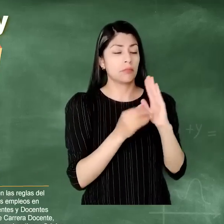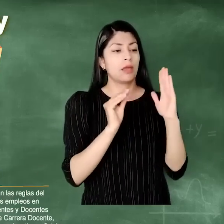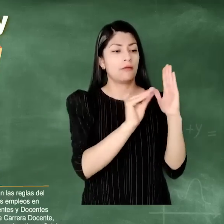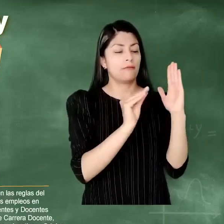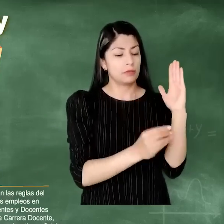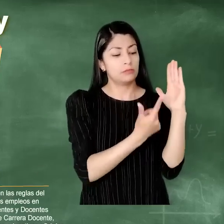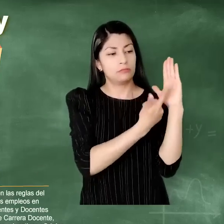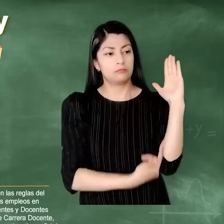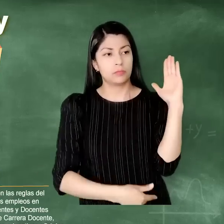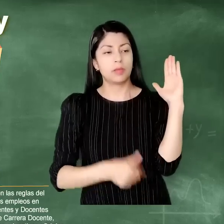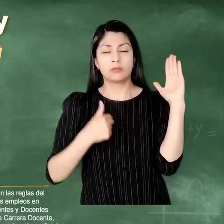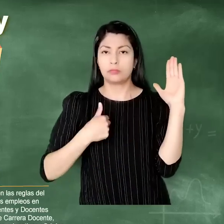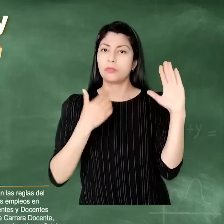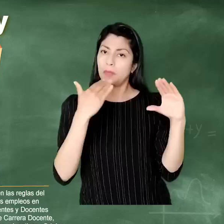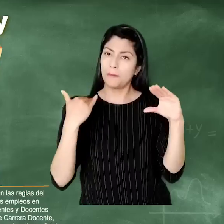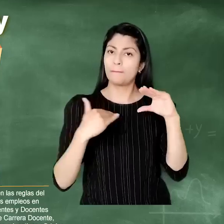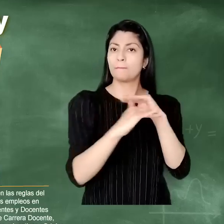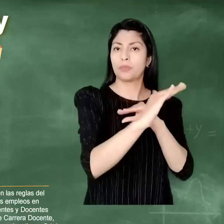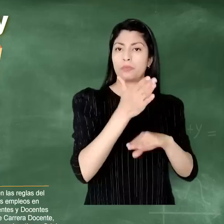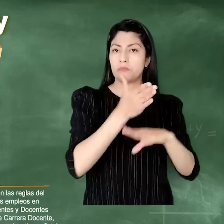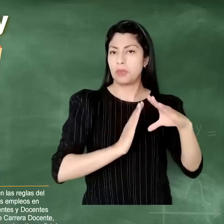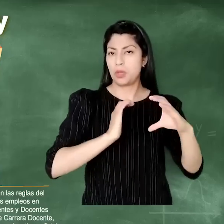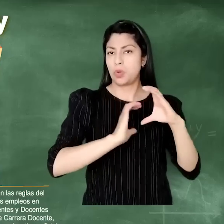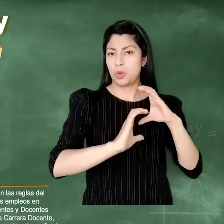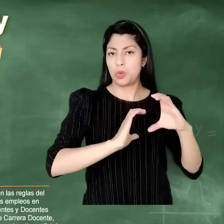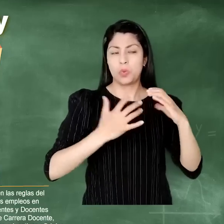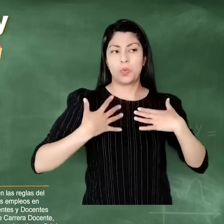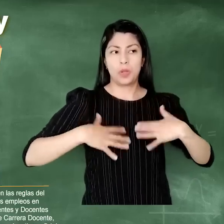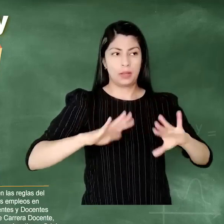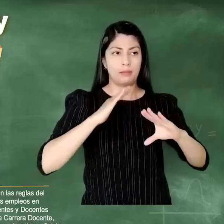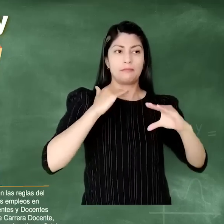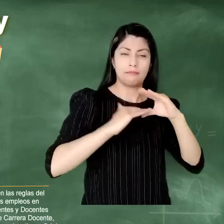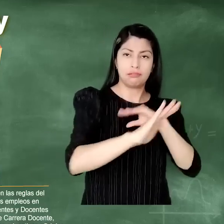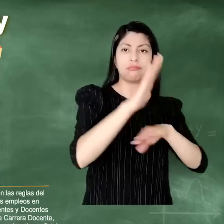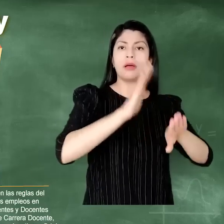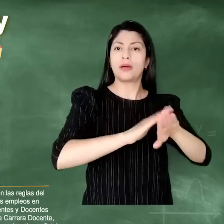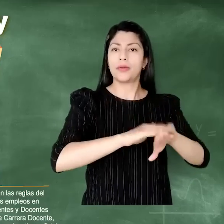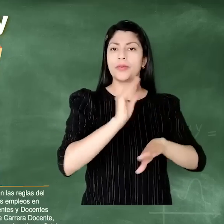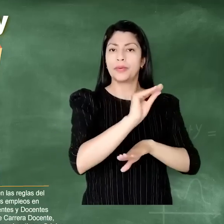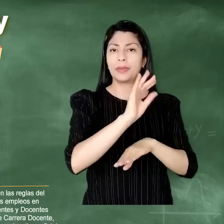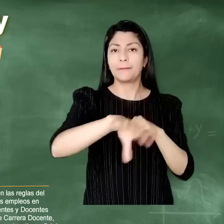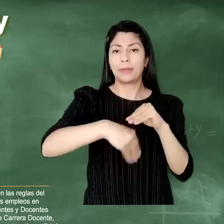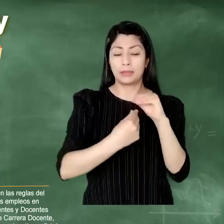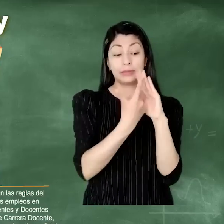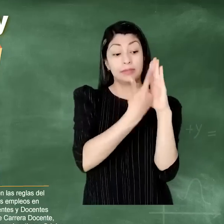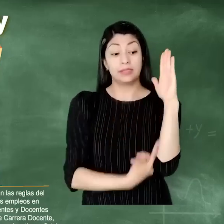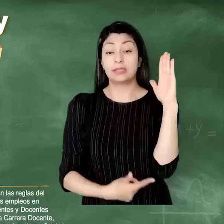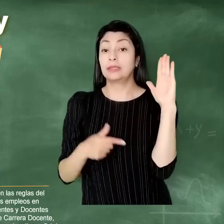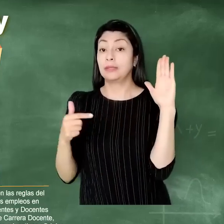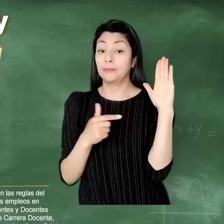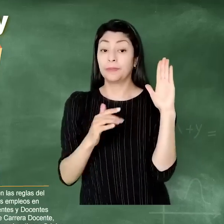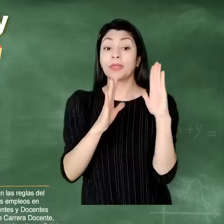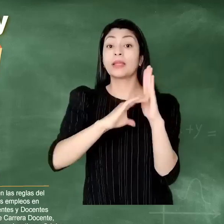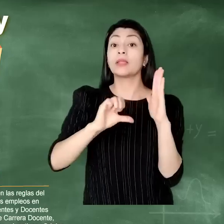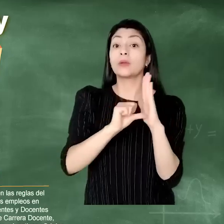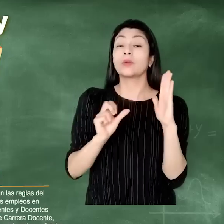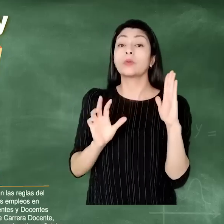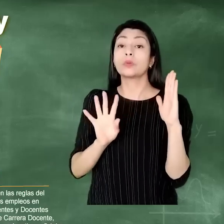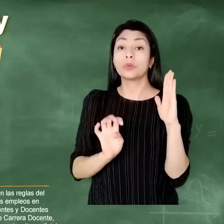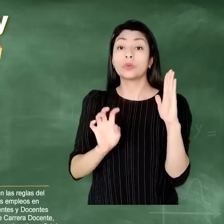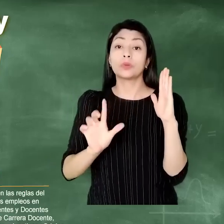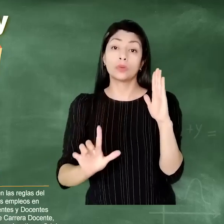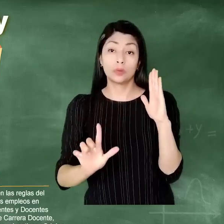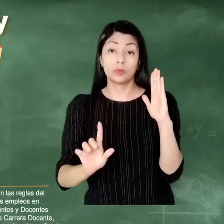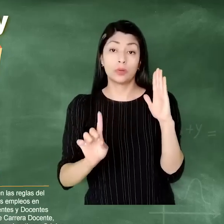que esta Comisión Nacional determine. Artículo 31. Firmeza total de una lista de